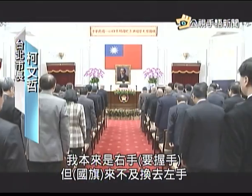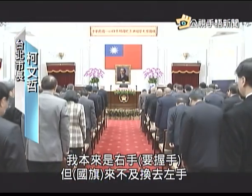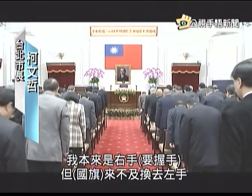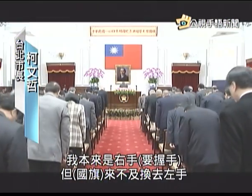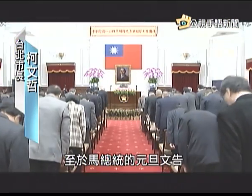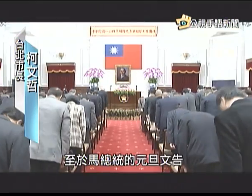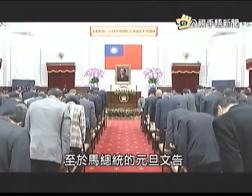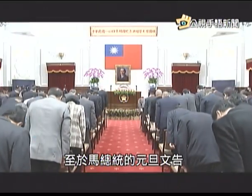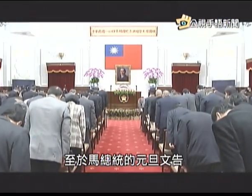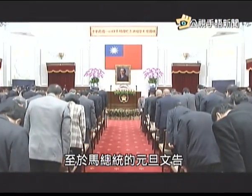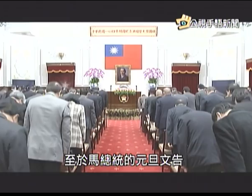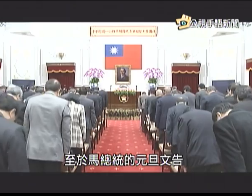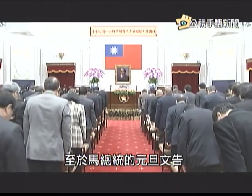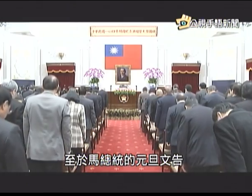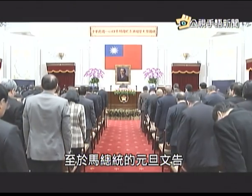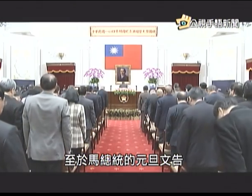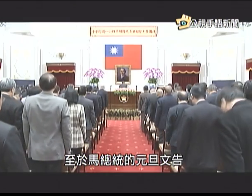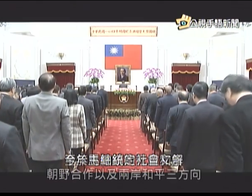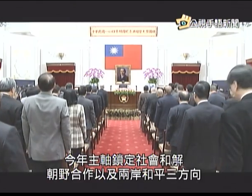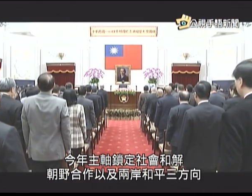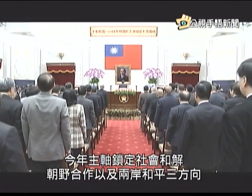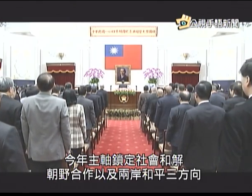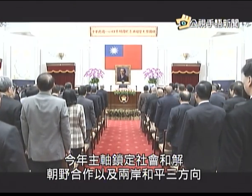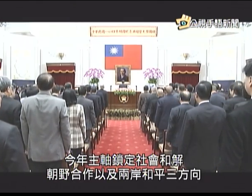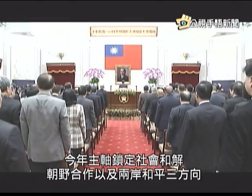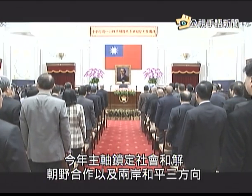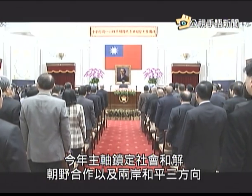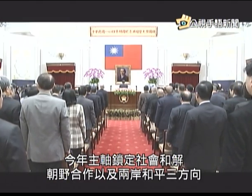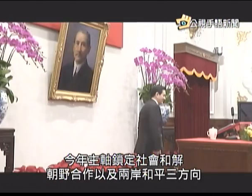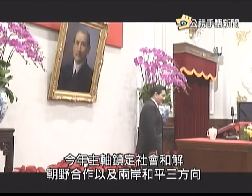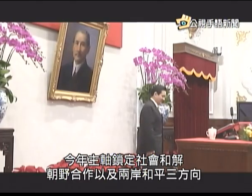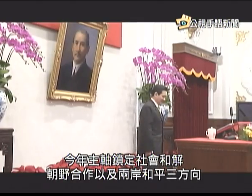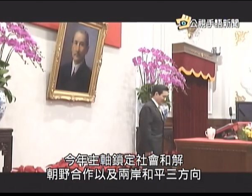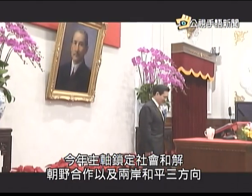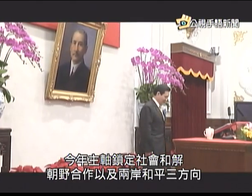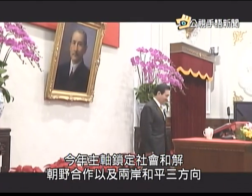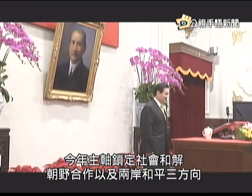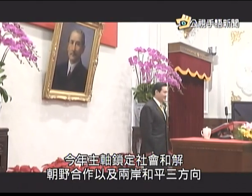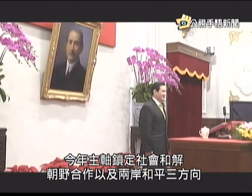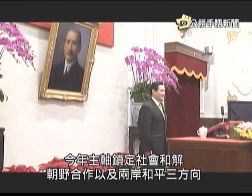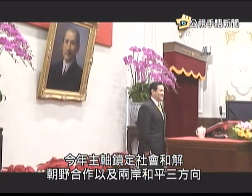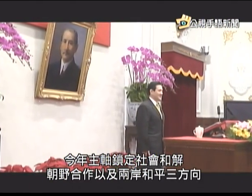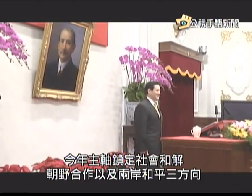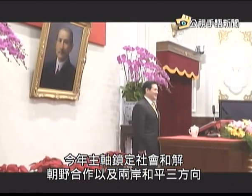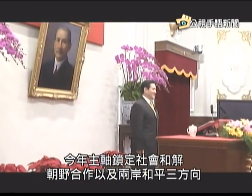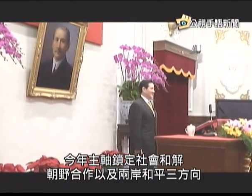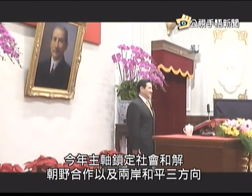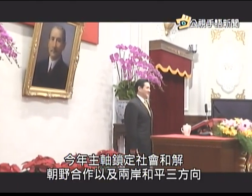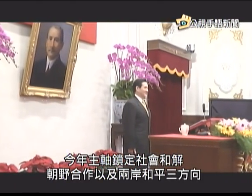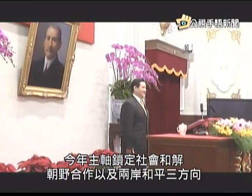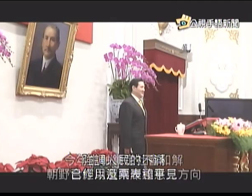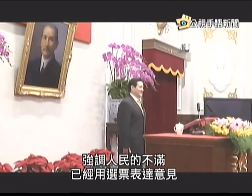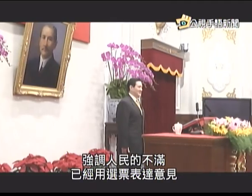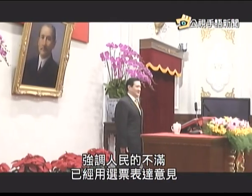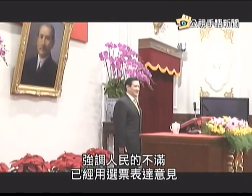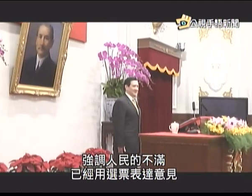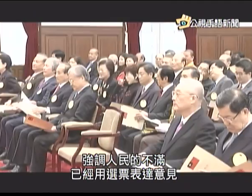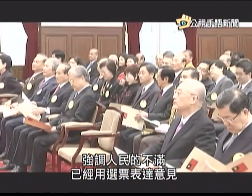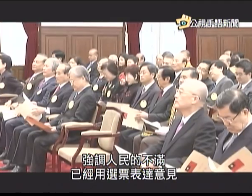马总统的元旦文告，今年主轴锁定社会和解、朝野合作以及两岸和平三方向，强调人民的不满已经用选